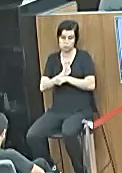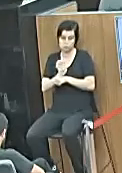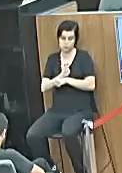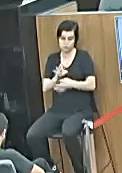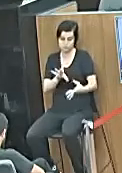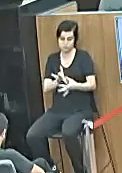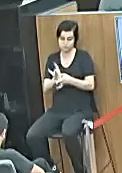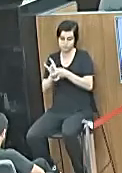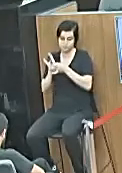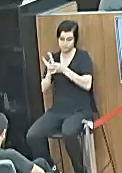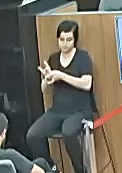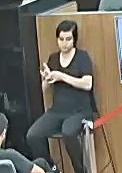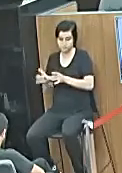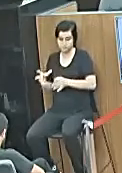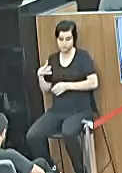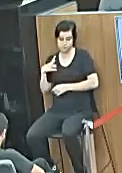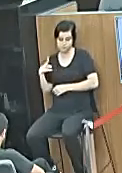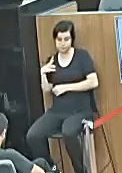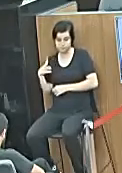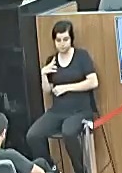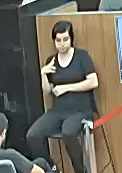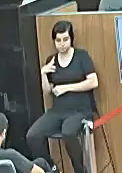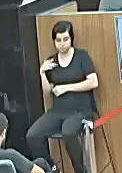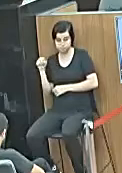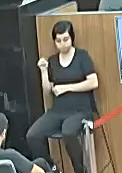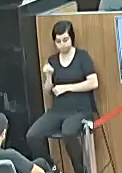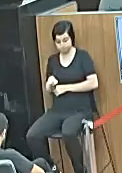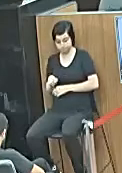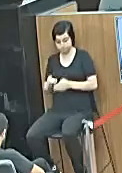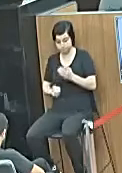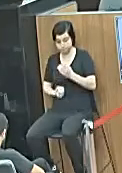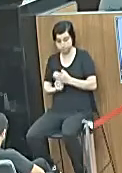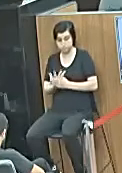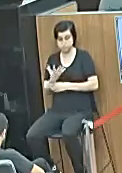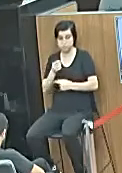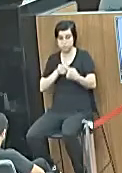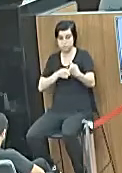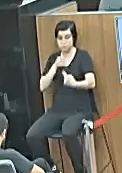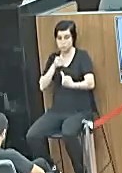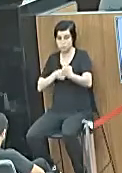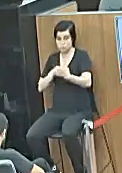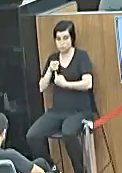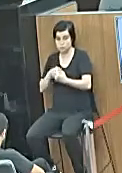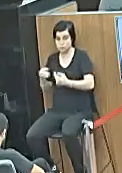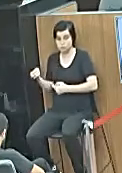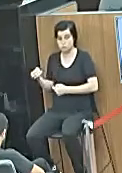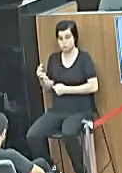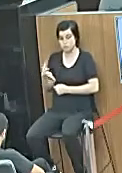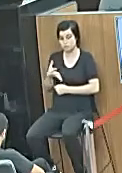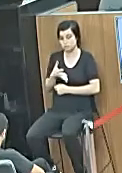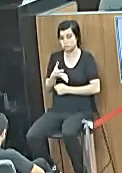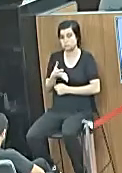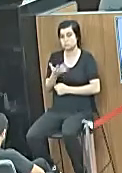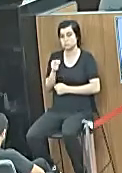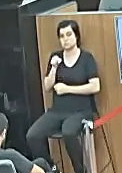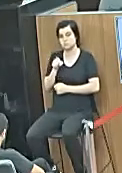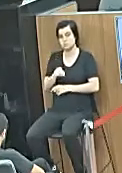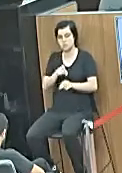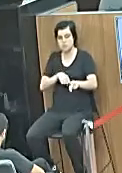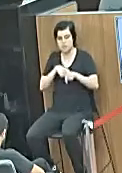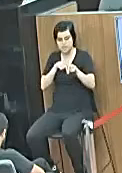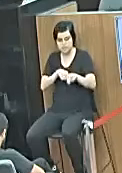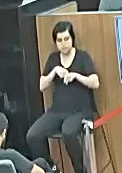privada ea academia para implantação de políticas de inovação para o setor agrícola de